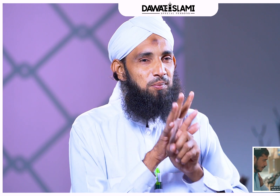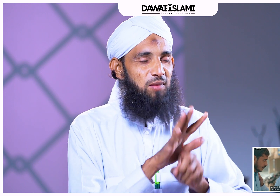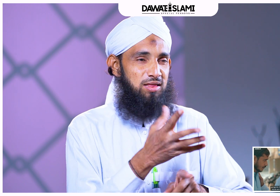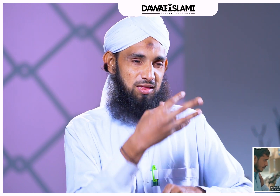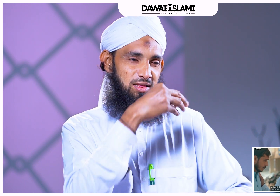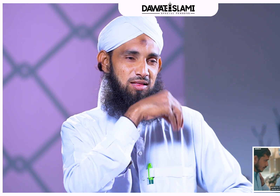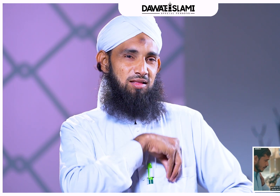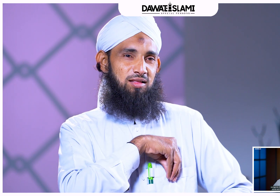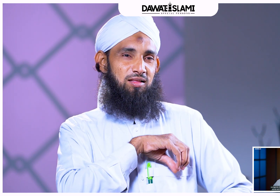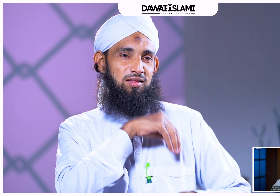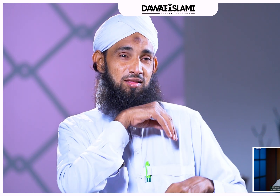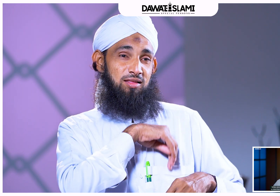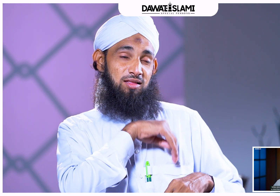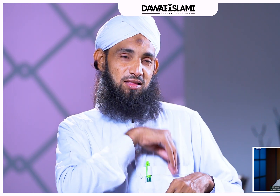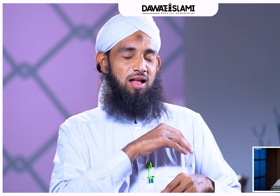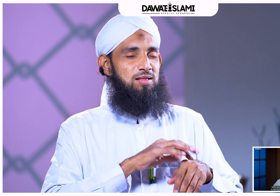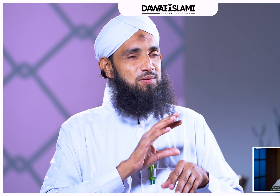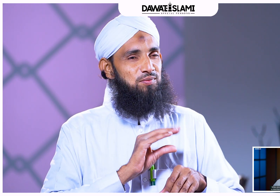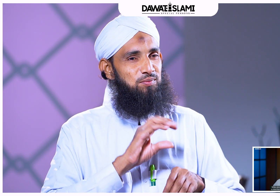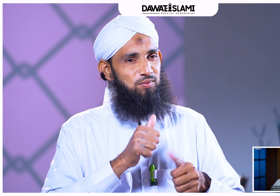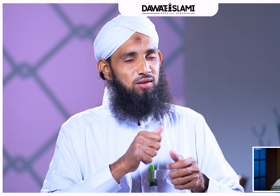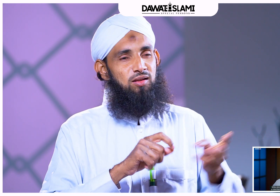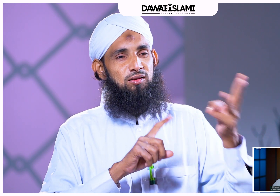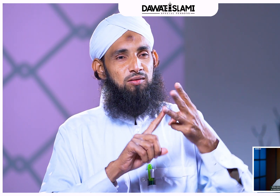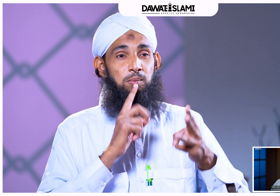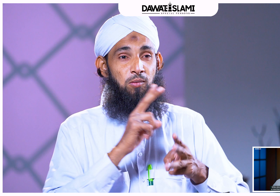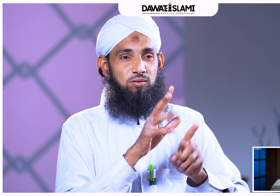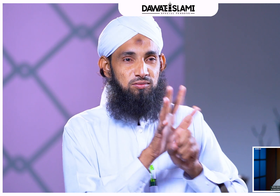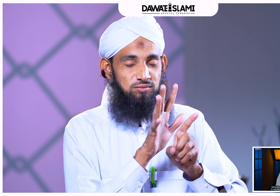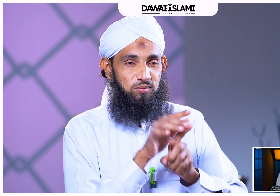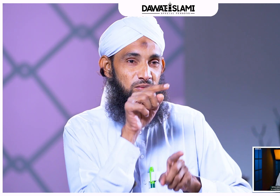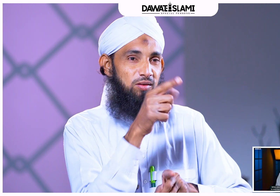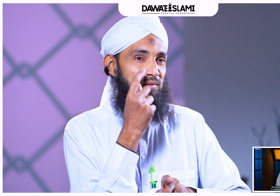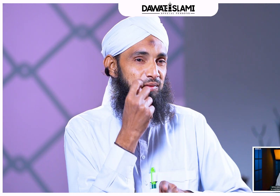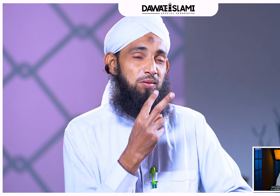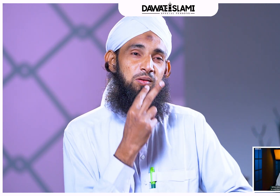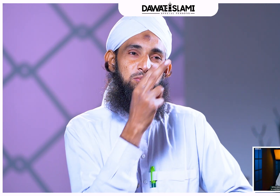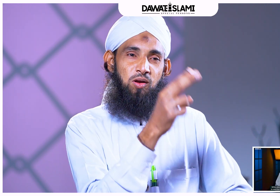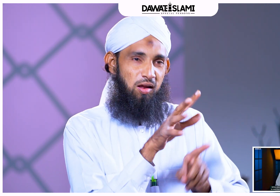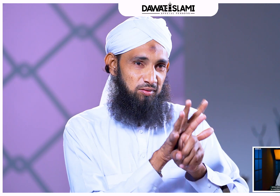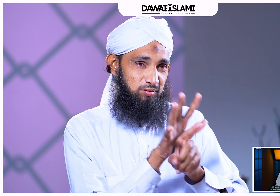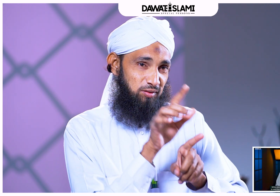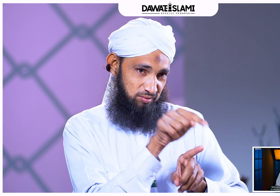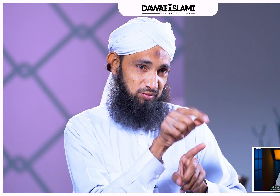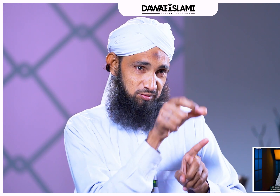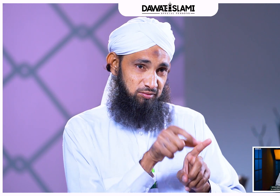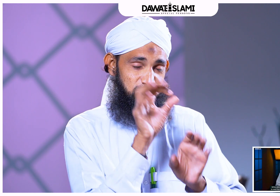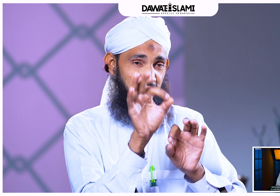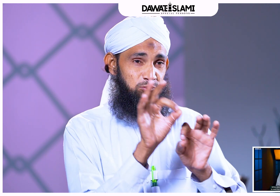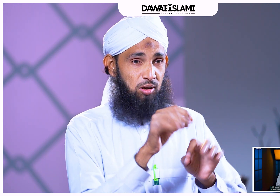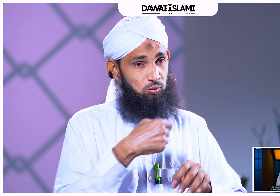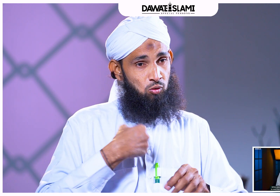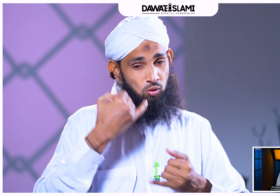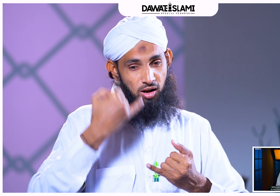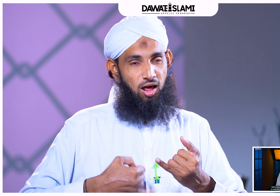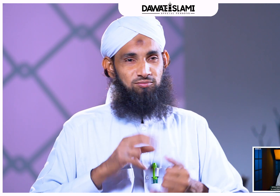اصلاح اس کے دل میں اتر جائے۔ کسی کی اصلاح کرتے وقت ایک اہم پوائنٹ یہ بھی ذہن میں رکھیں کہ جس چیز پر آپ کسی کی اصلاح کر رہے ہیں، کہیں ایسا تو